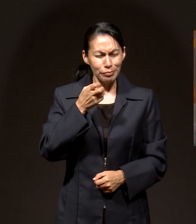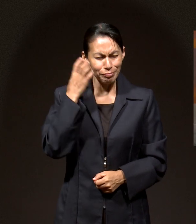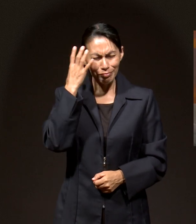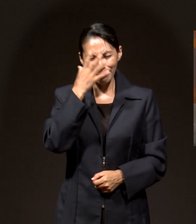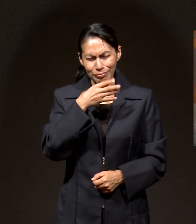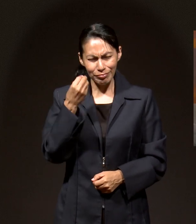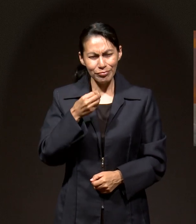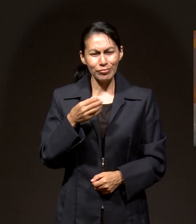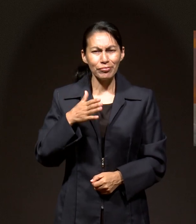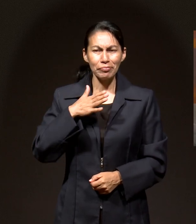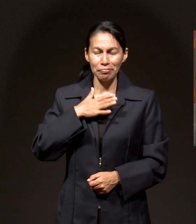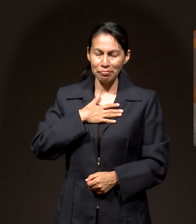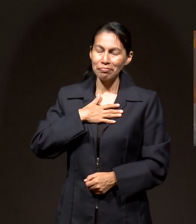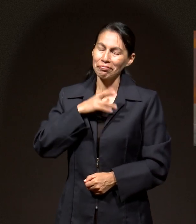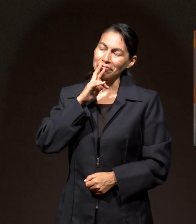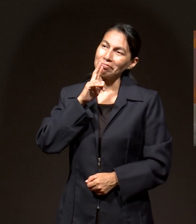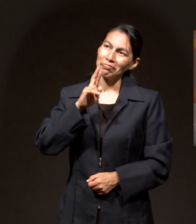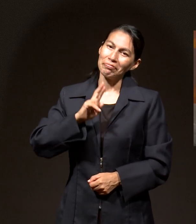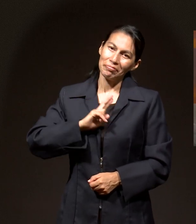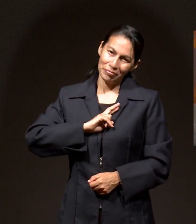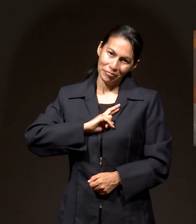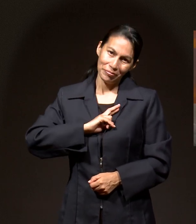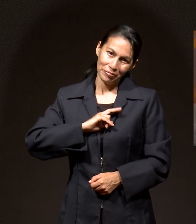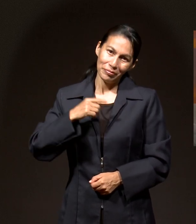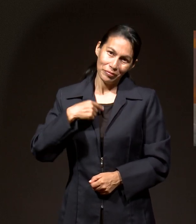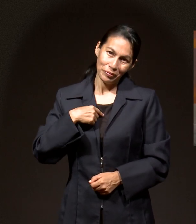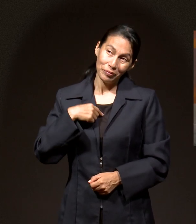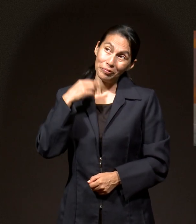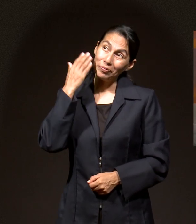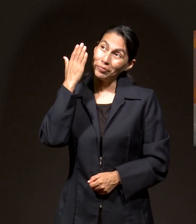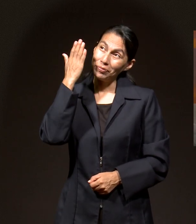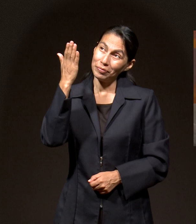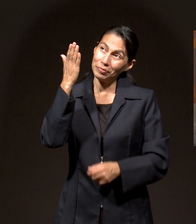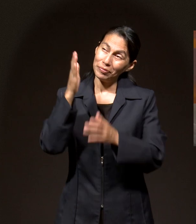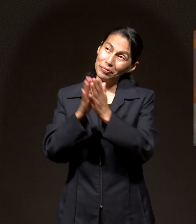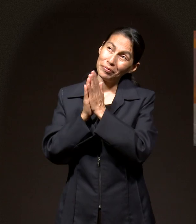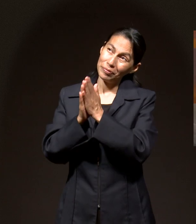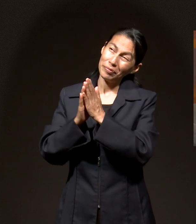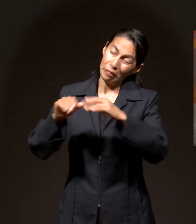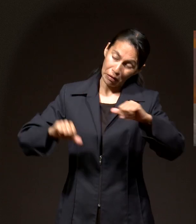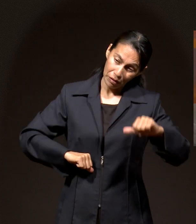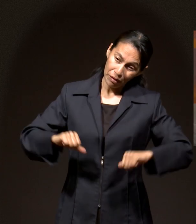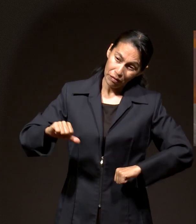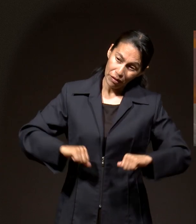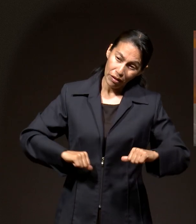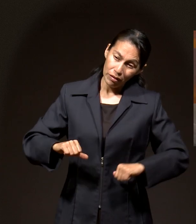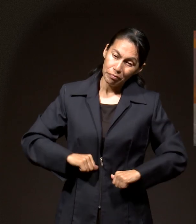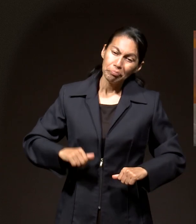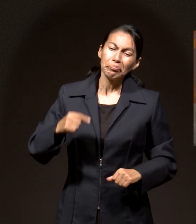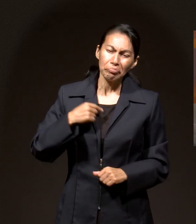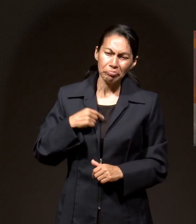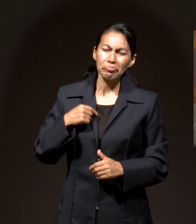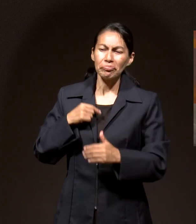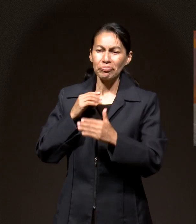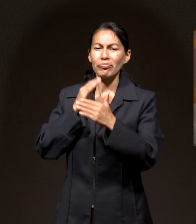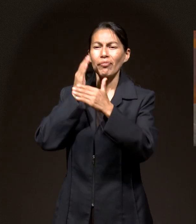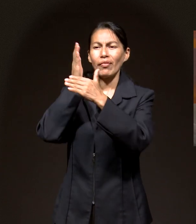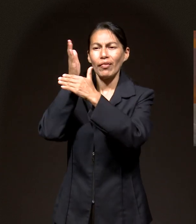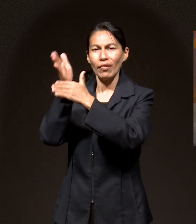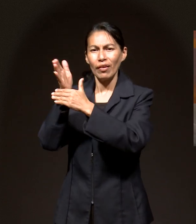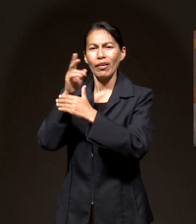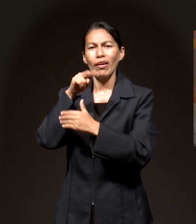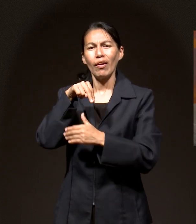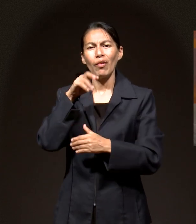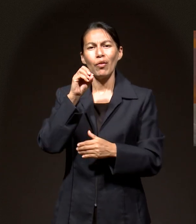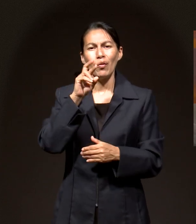Entonces, para mí fue una respuesta también porque yo estaba pidiendo a Dios por una actividad. Uh-huh. Y me fui